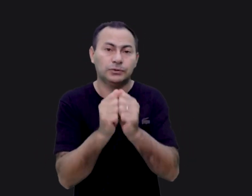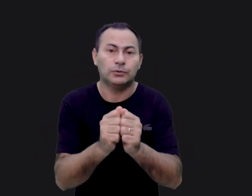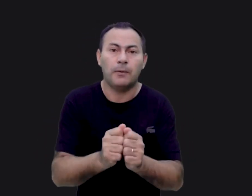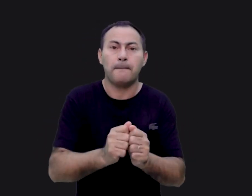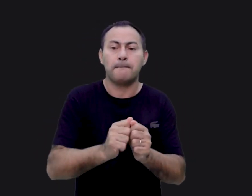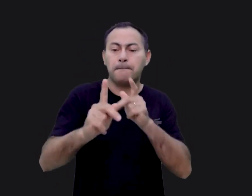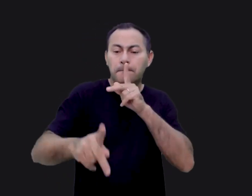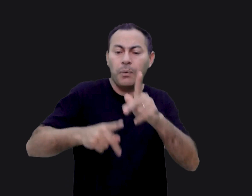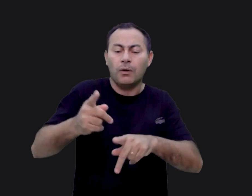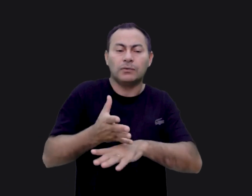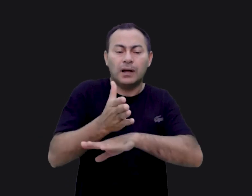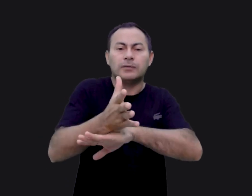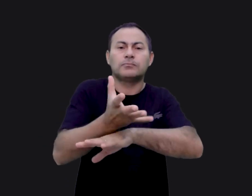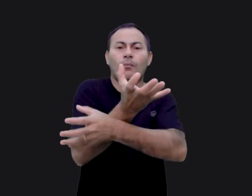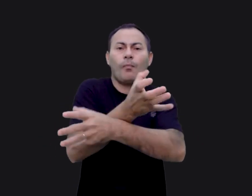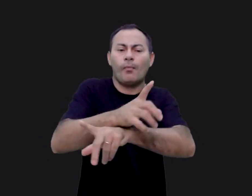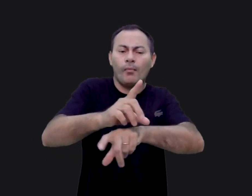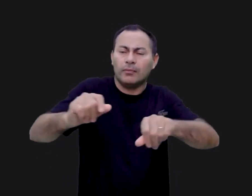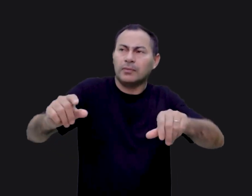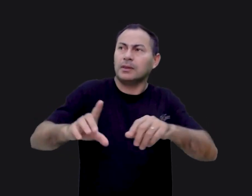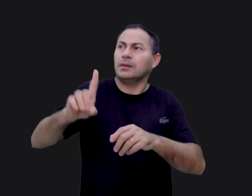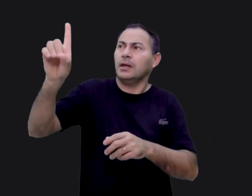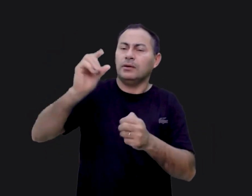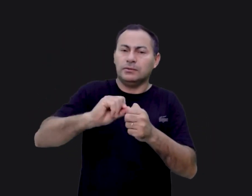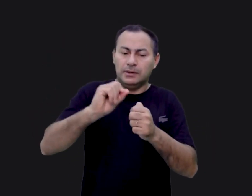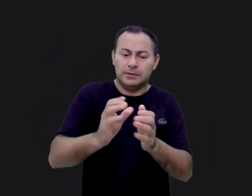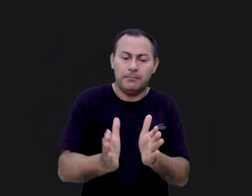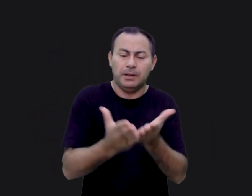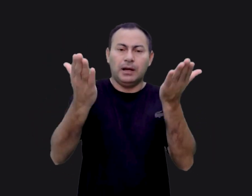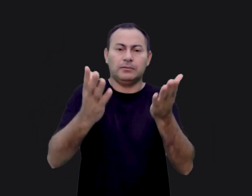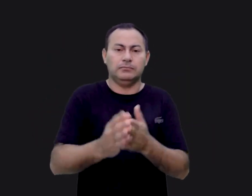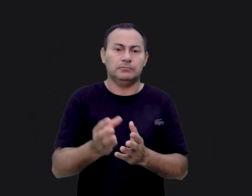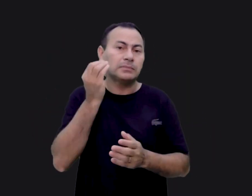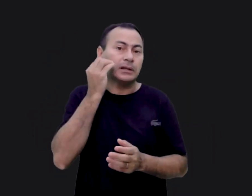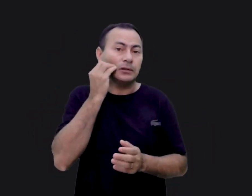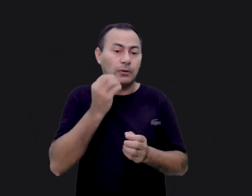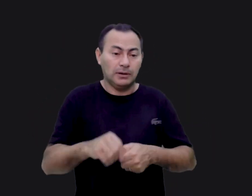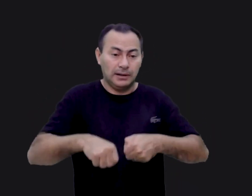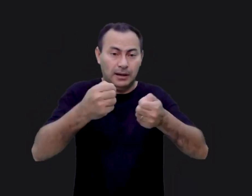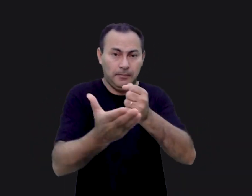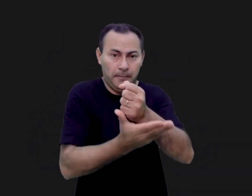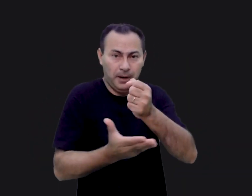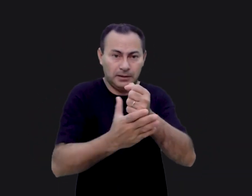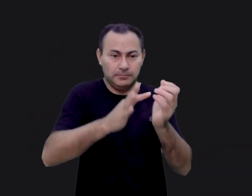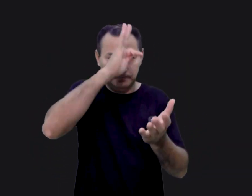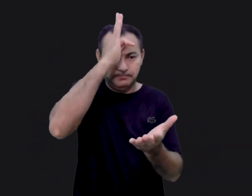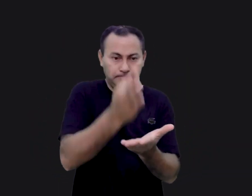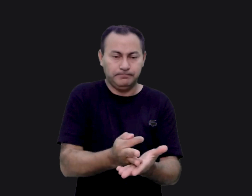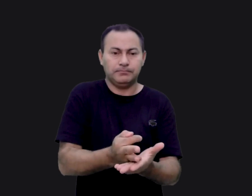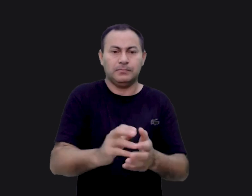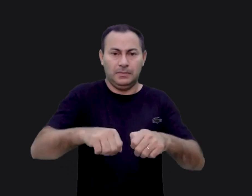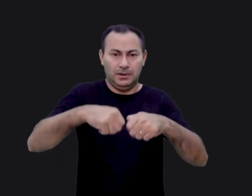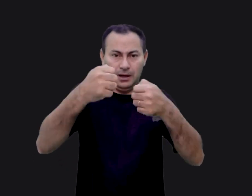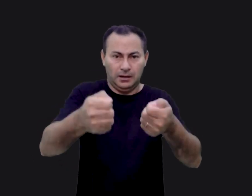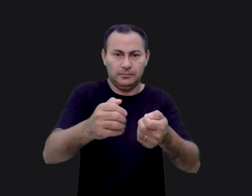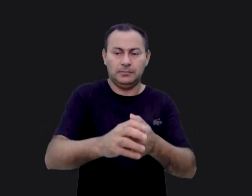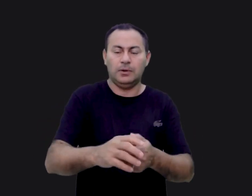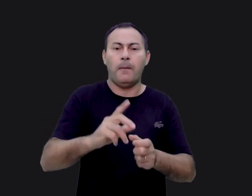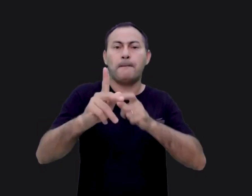várias vezes quando o povo estava andando no deserto. Deus fez milagres e tentou dar uma base para a fé deles, tentou dar fé